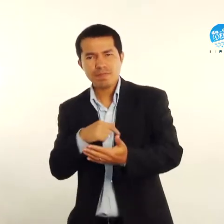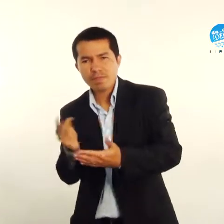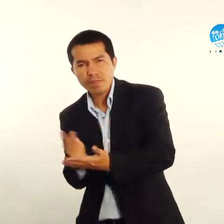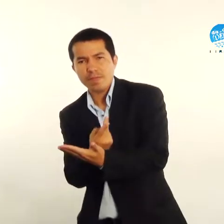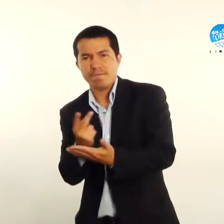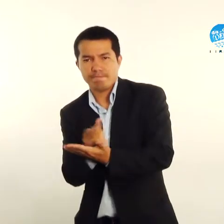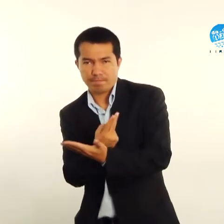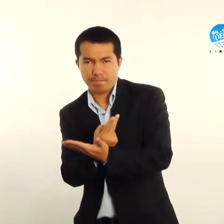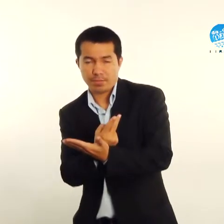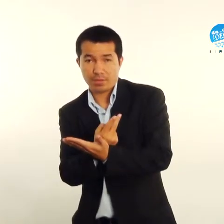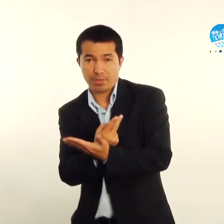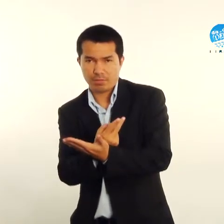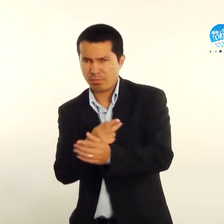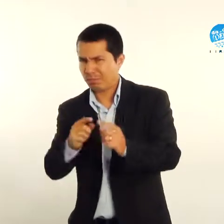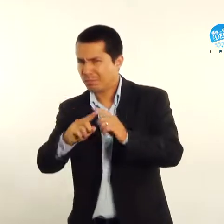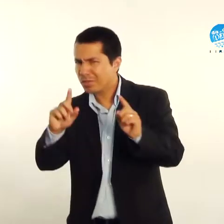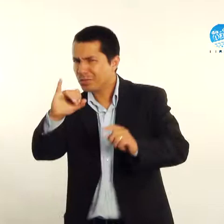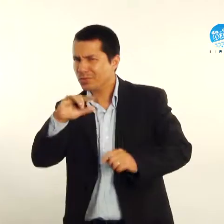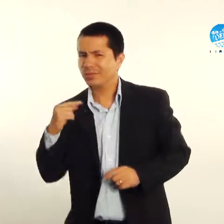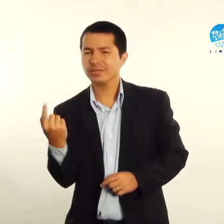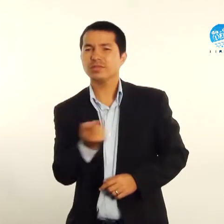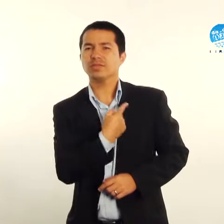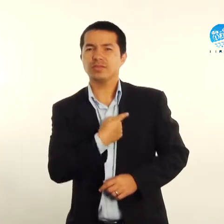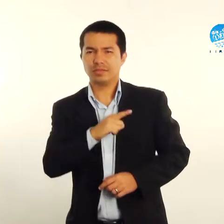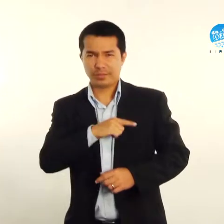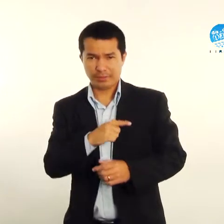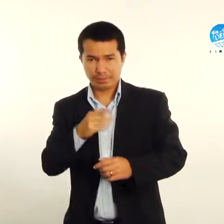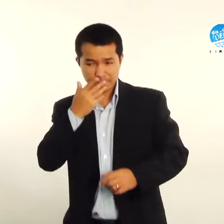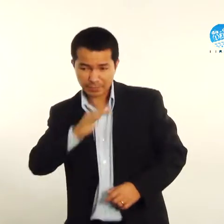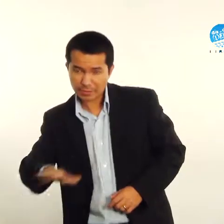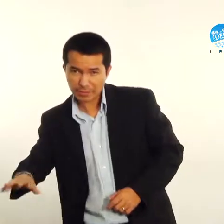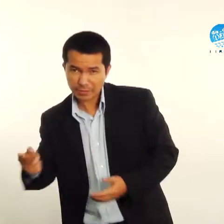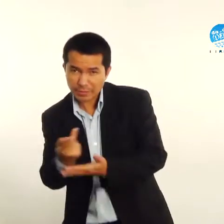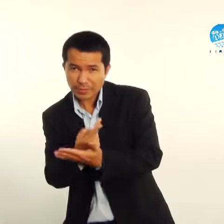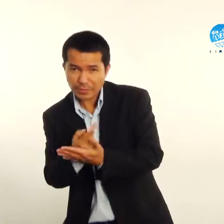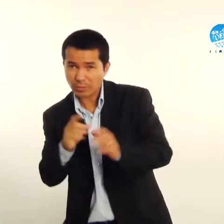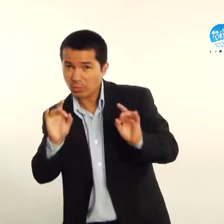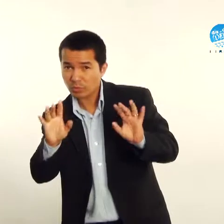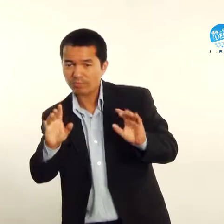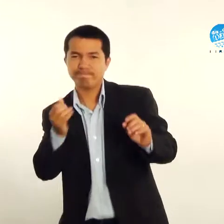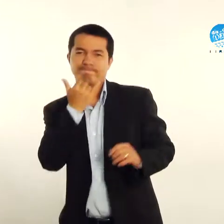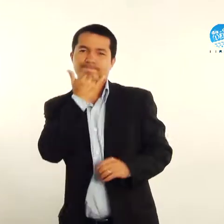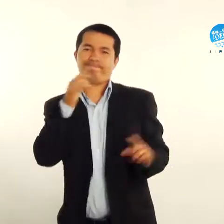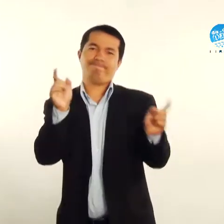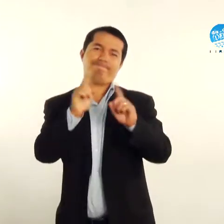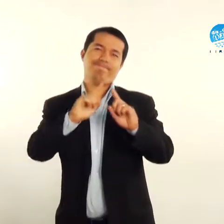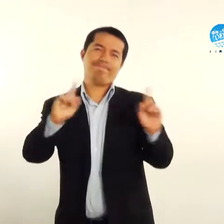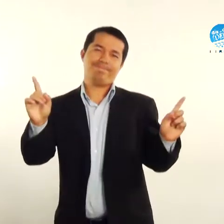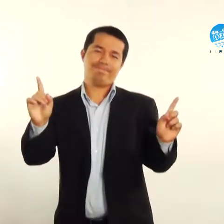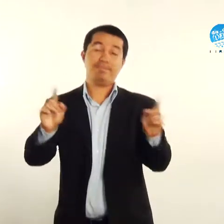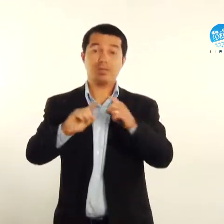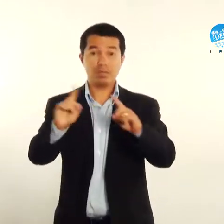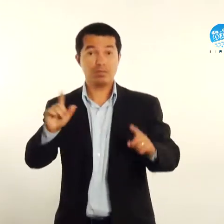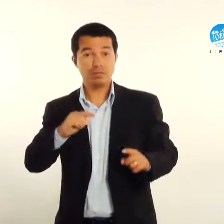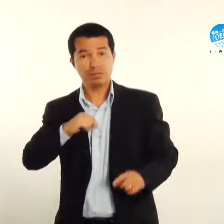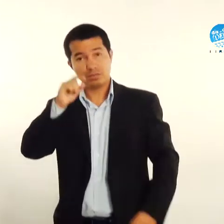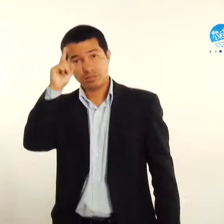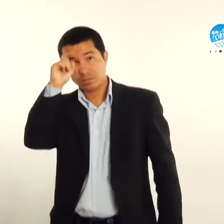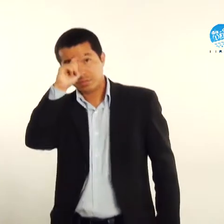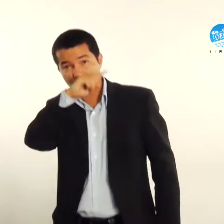erra, mas só quando a gente é pequeno que a gente erra? Hein? Não. Mas há